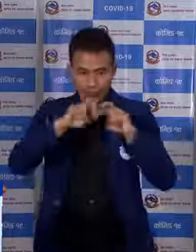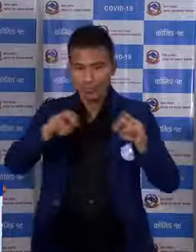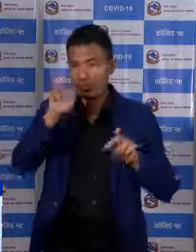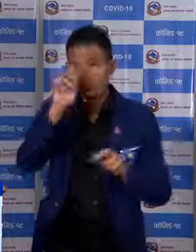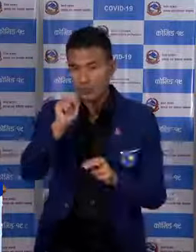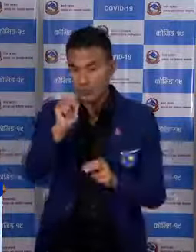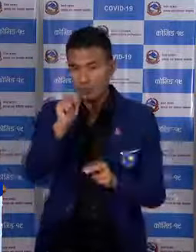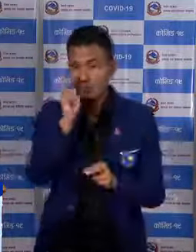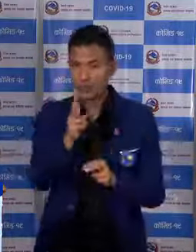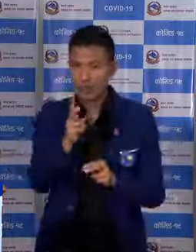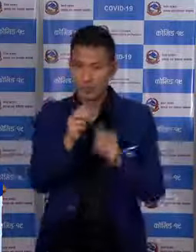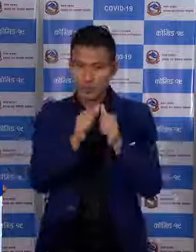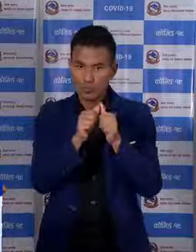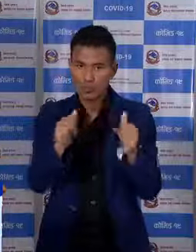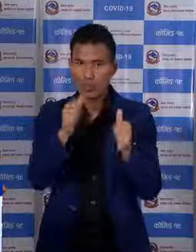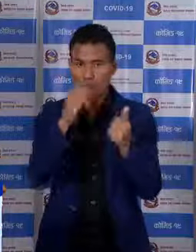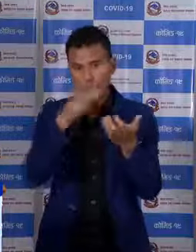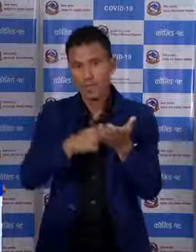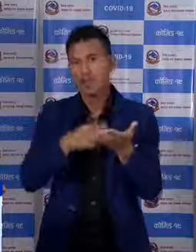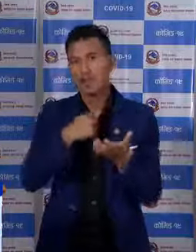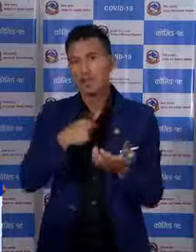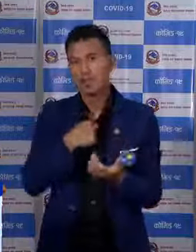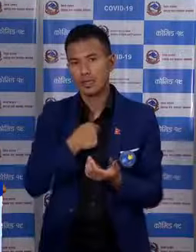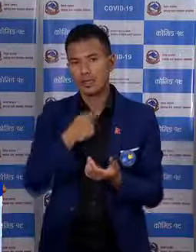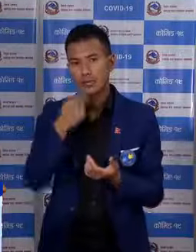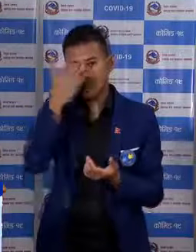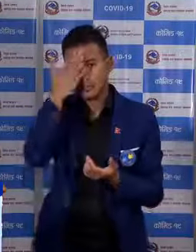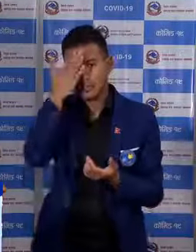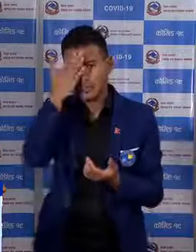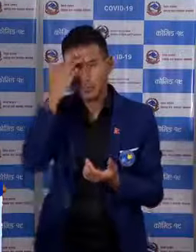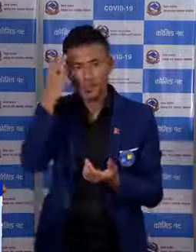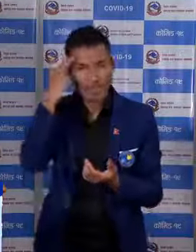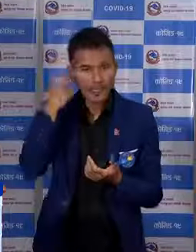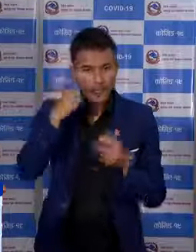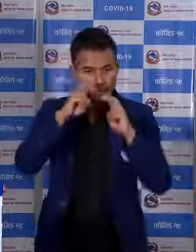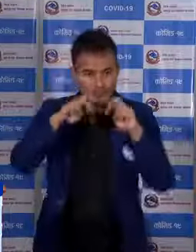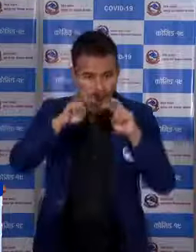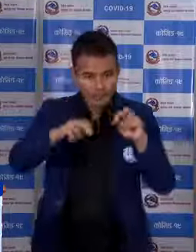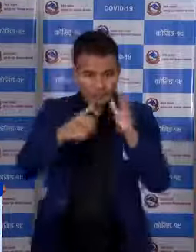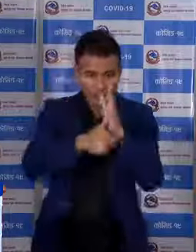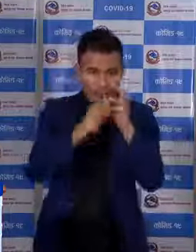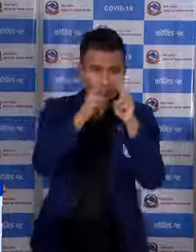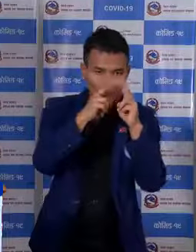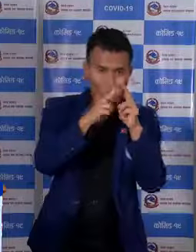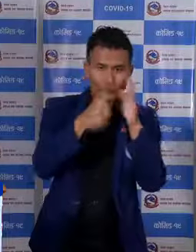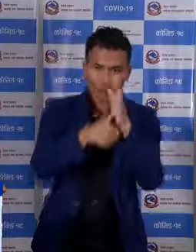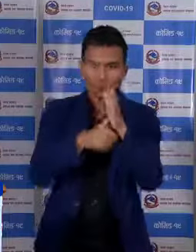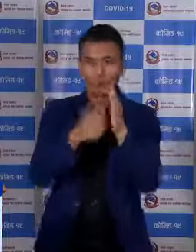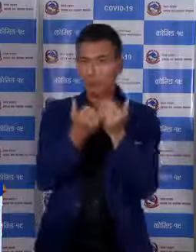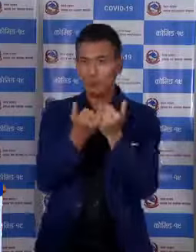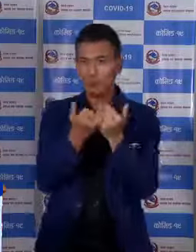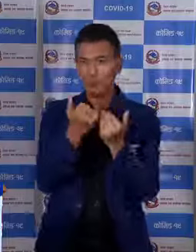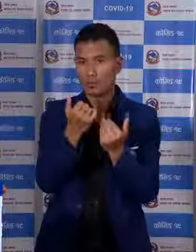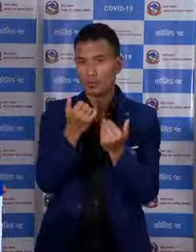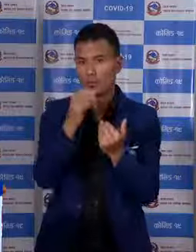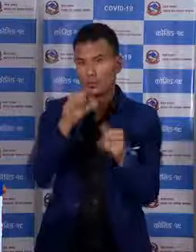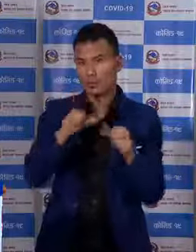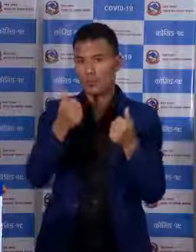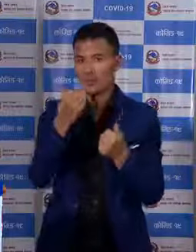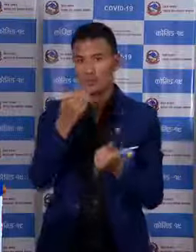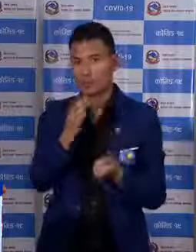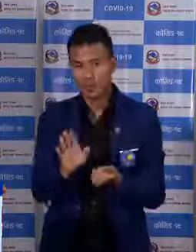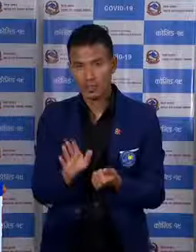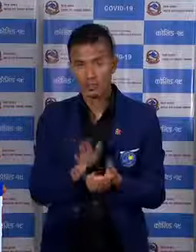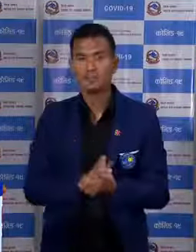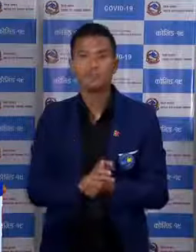पर्ने हों छा तेई केस पची मात्र हमिले केस इन्विस्टिगेशन र कंट्याक्ट्रेशिंग को कार्रे गर्ण सफल हों